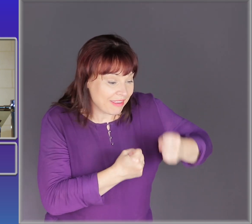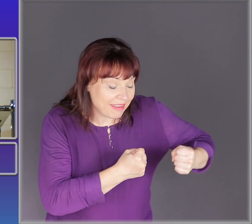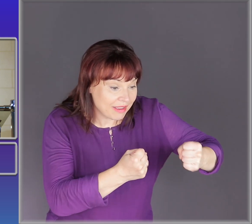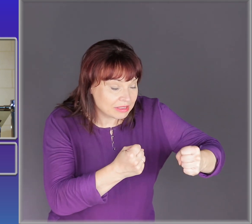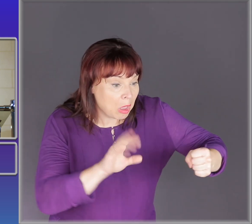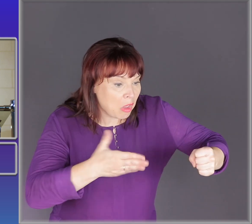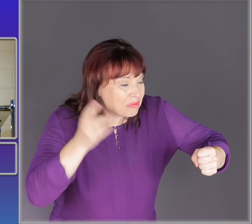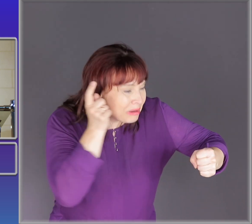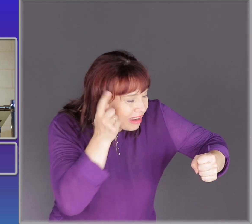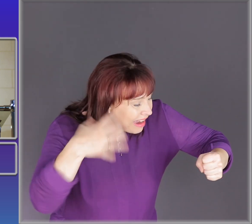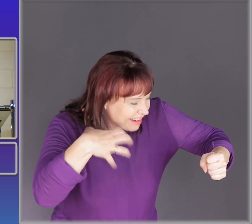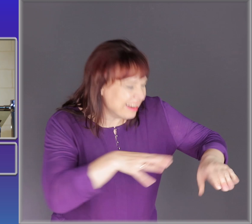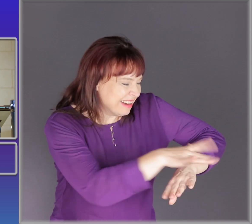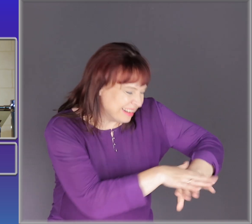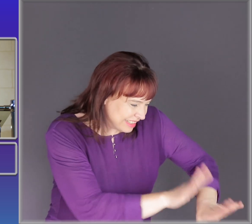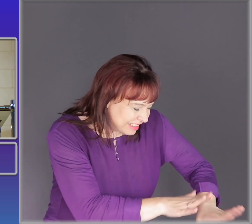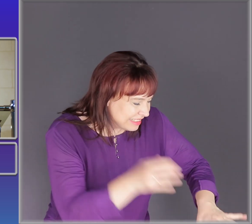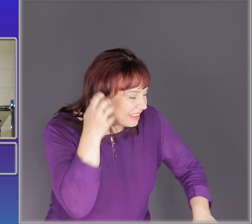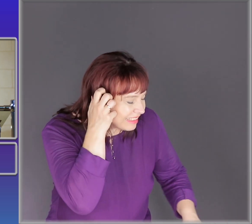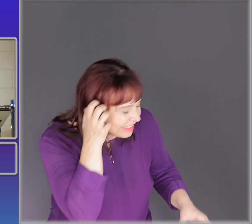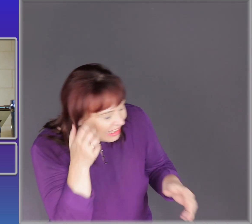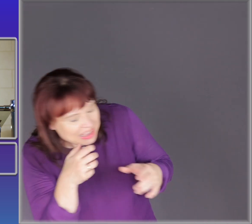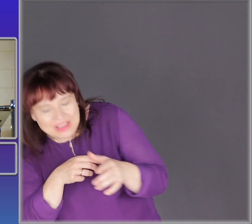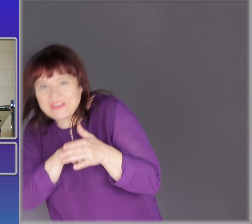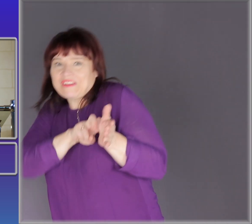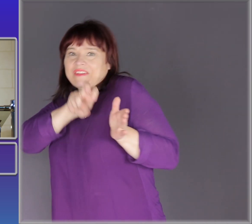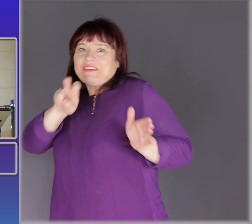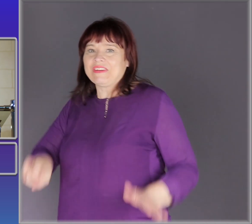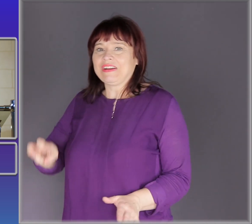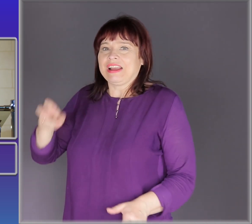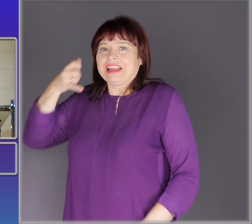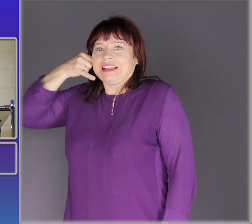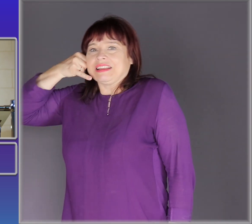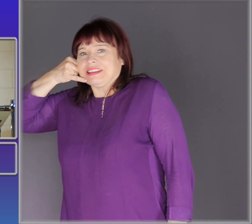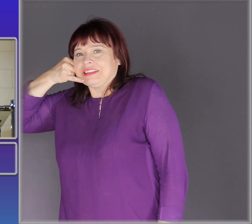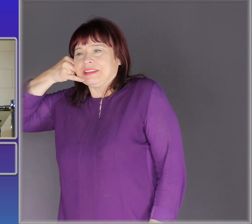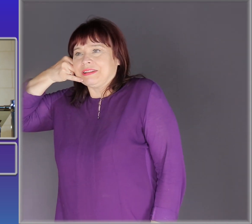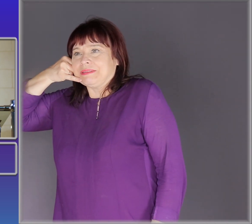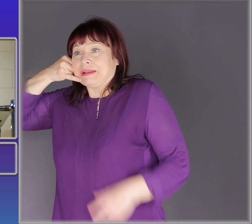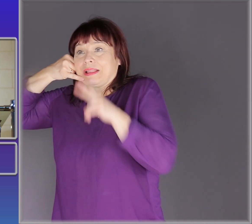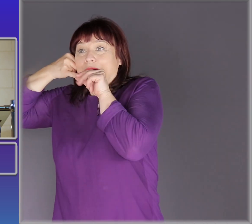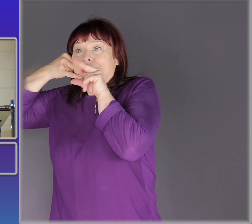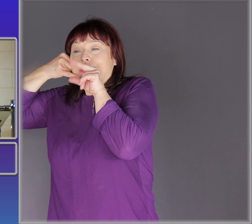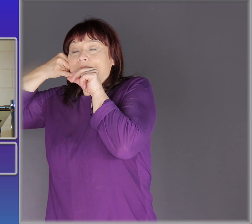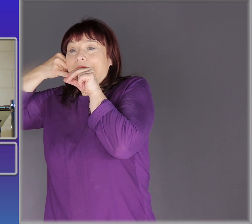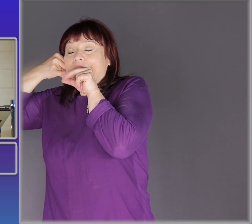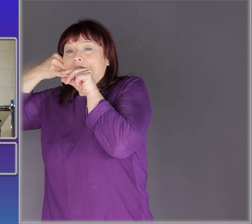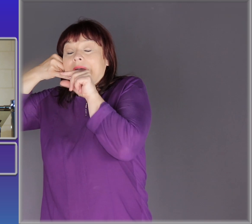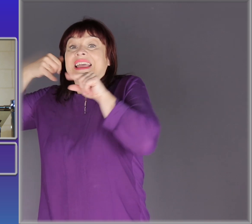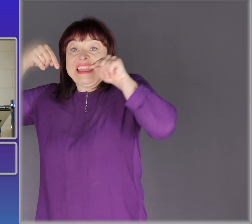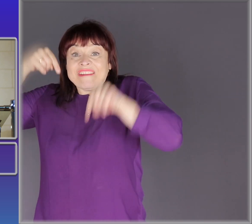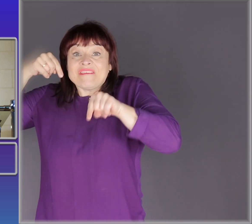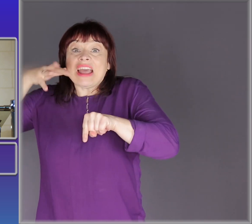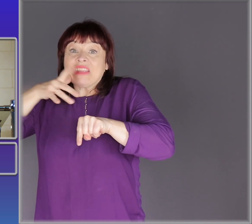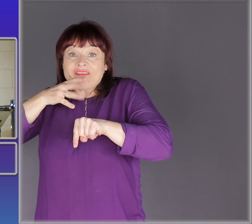телефон звоните любит простите пожалуйста вылазит из машины берет телефон чтобы говорить и в этот момент